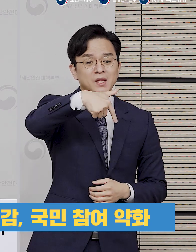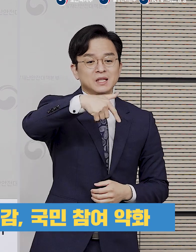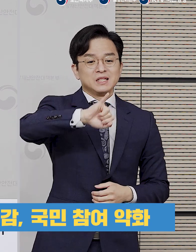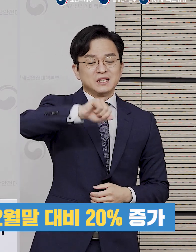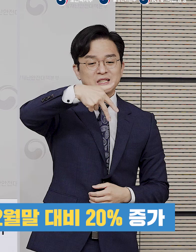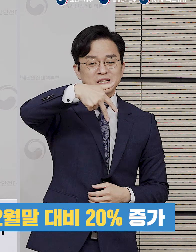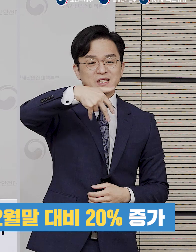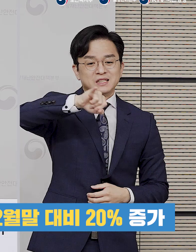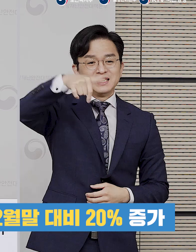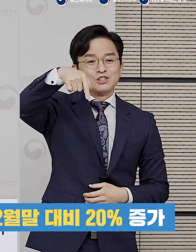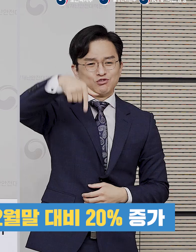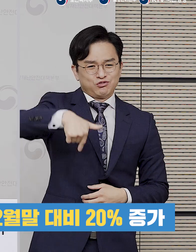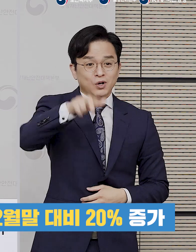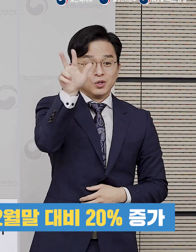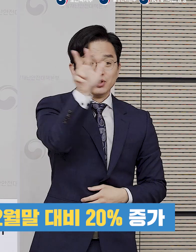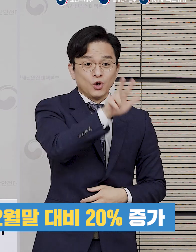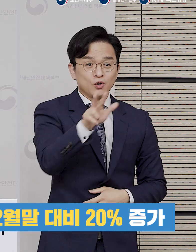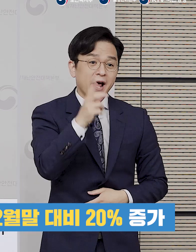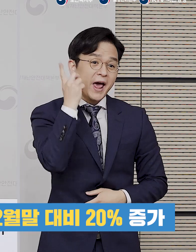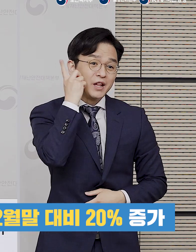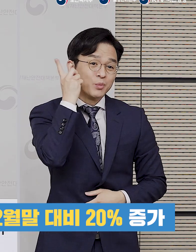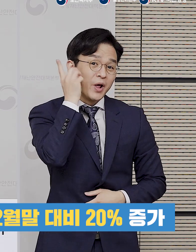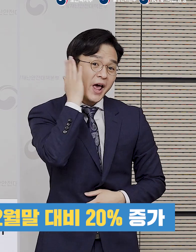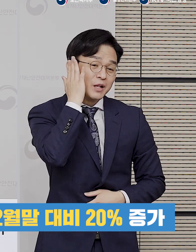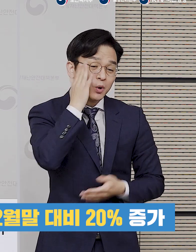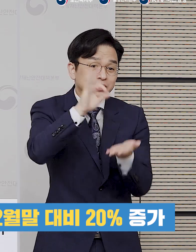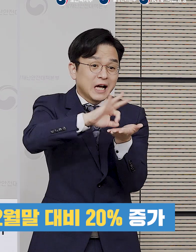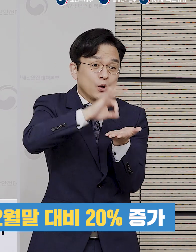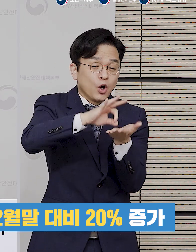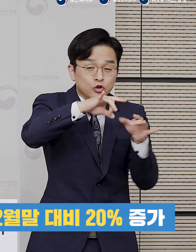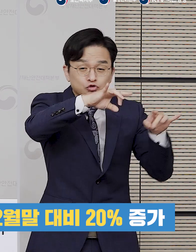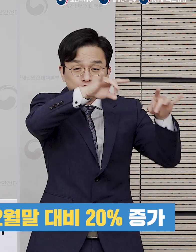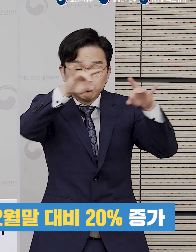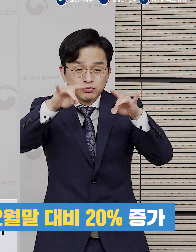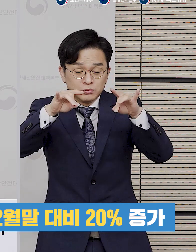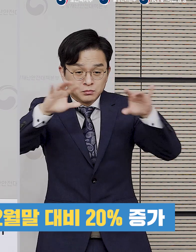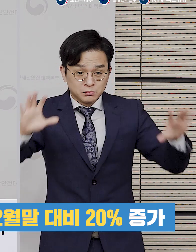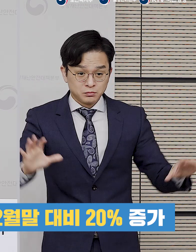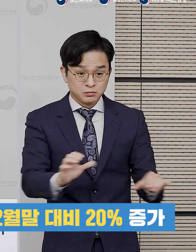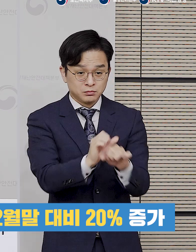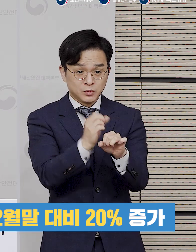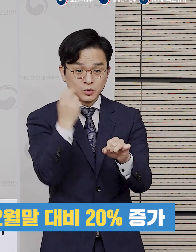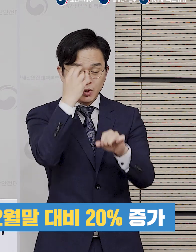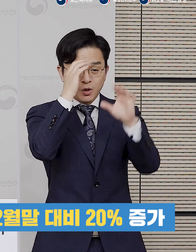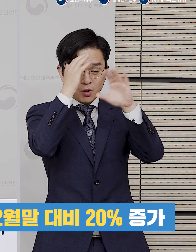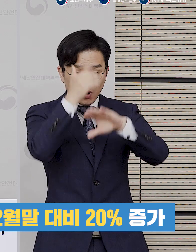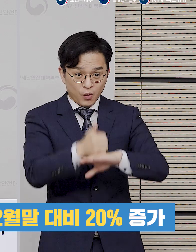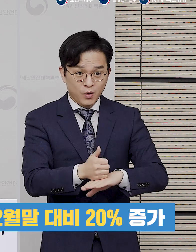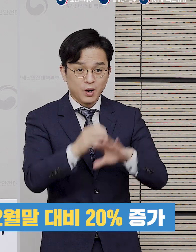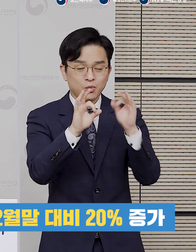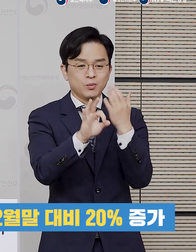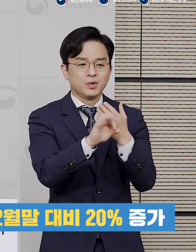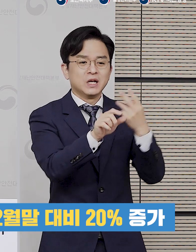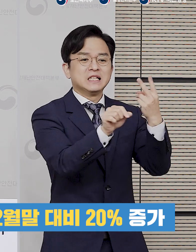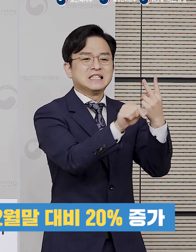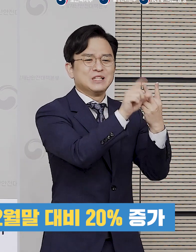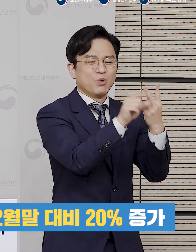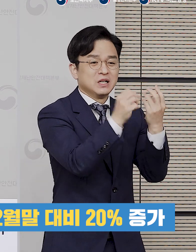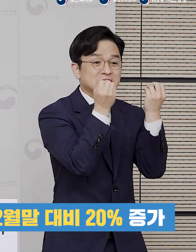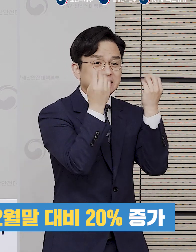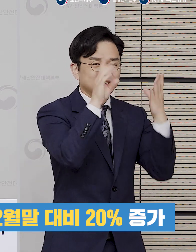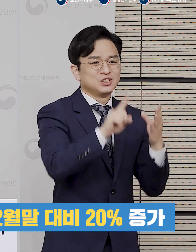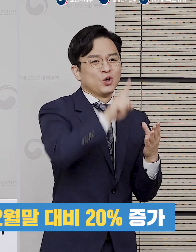실제 저희가 기지국 정보를 통해서 살펴본 국민들의 이용량을 보면 신천지 감염이